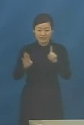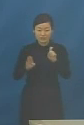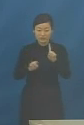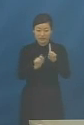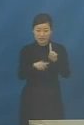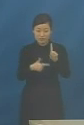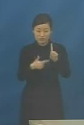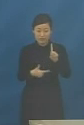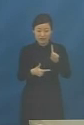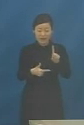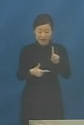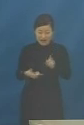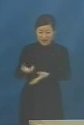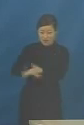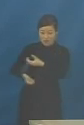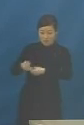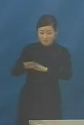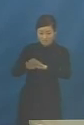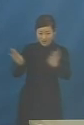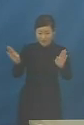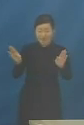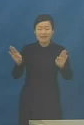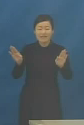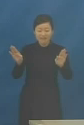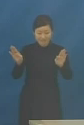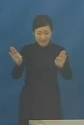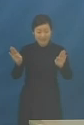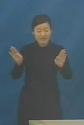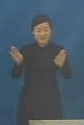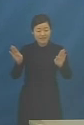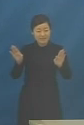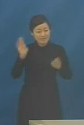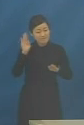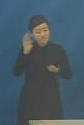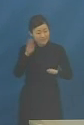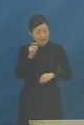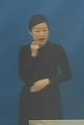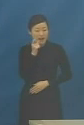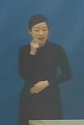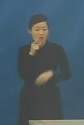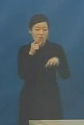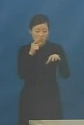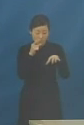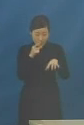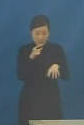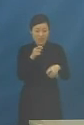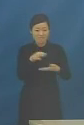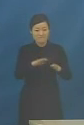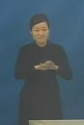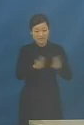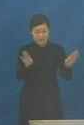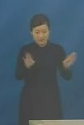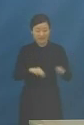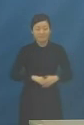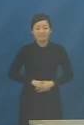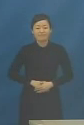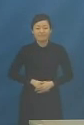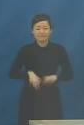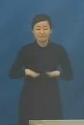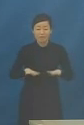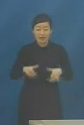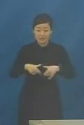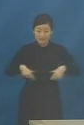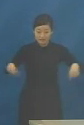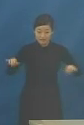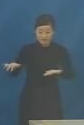7日にはカロの市場で8000撒水ということになります今ではあの全国的にも注目さ